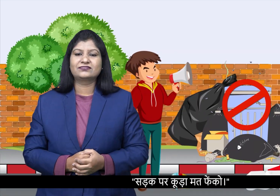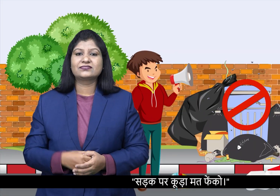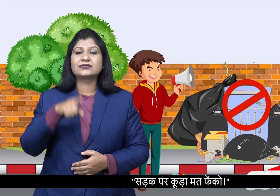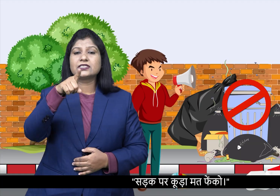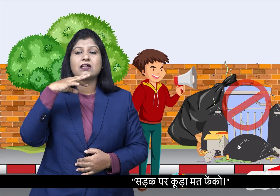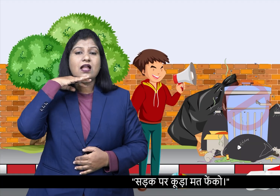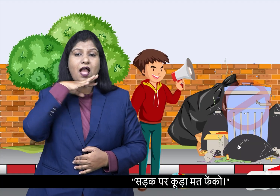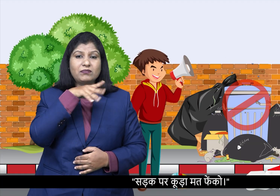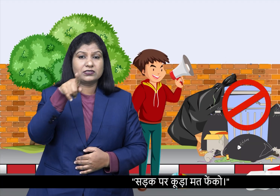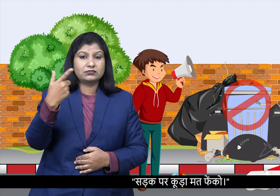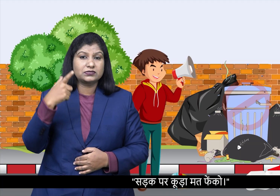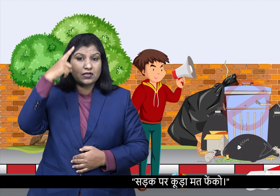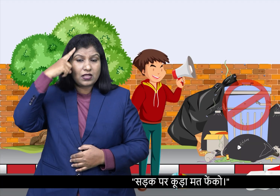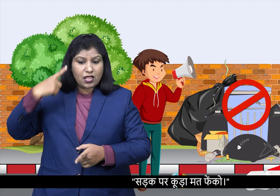सड़क पर कूड़ा मत फेंको।